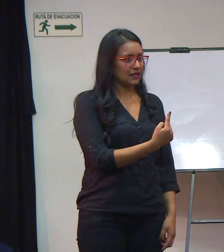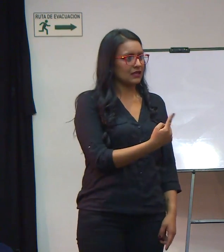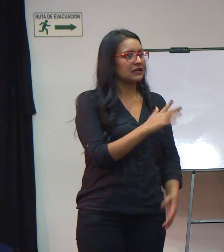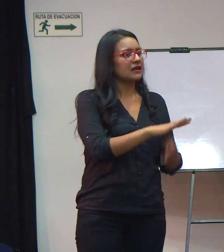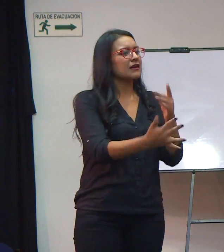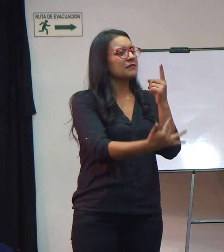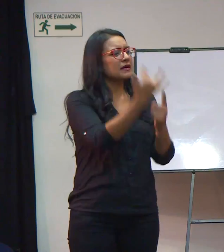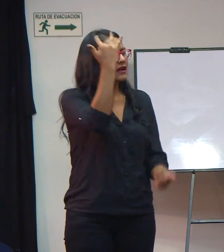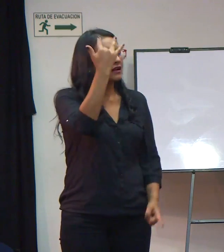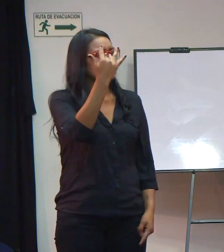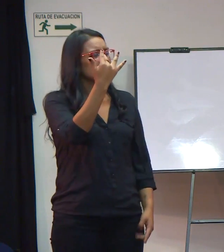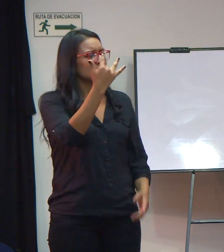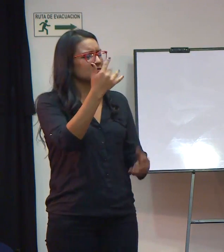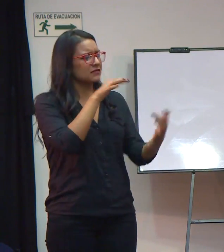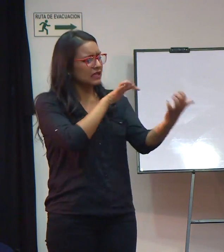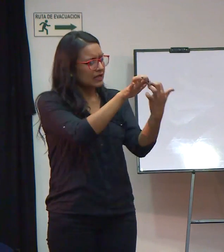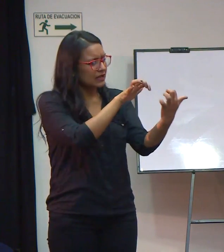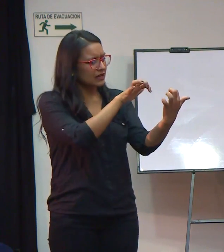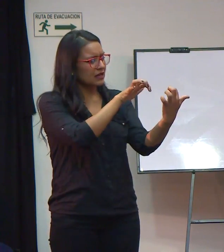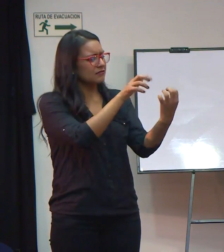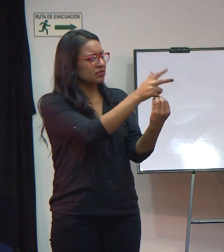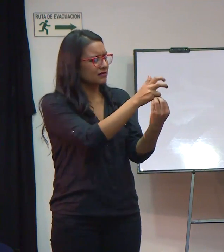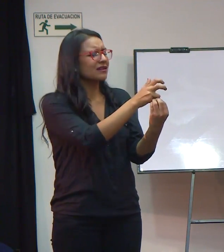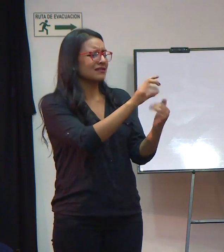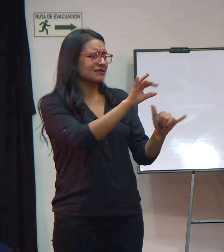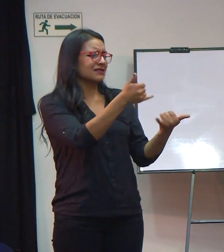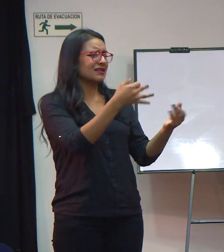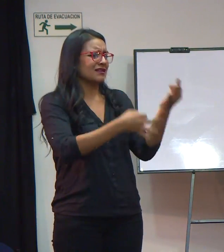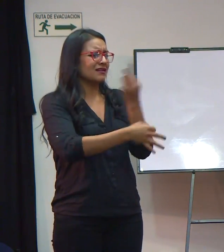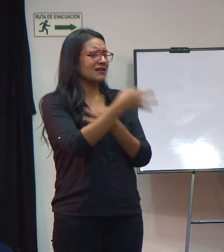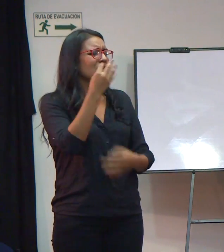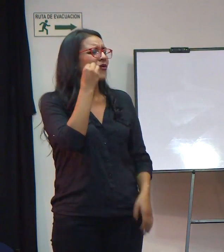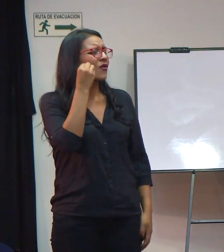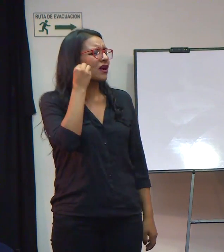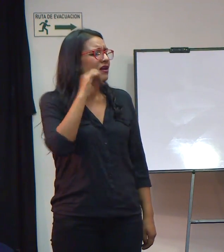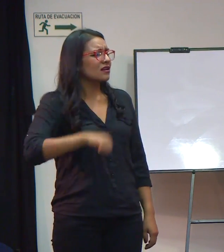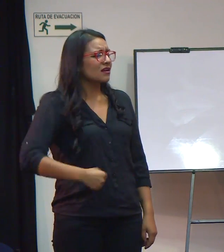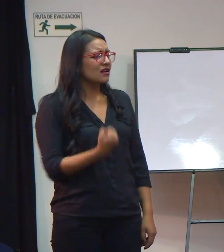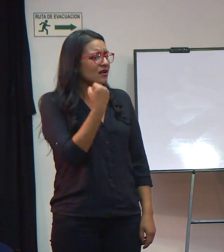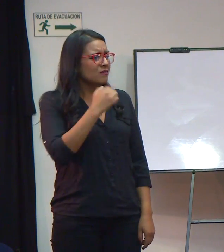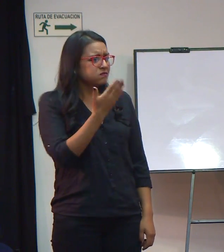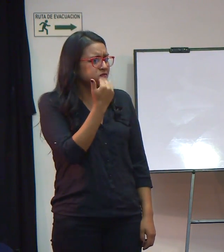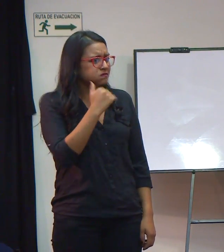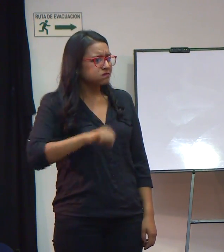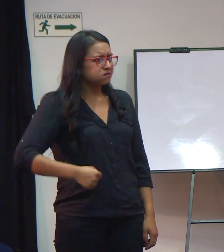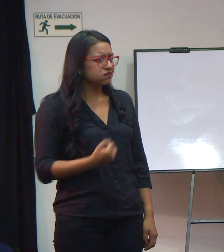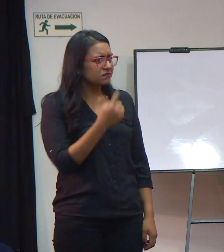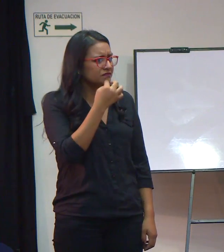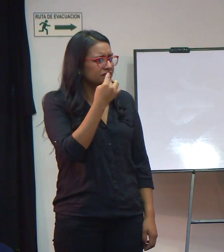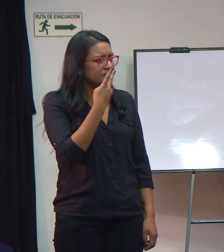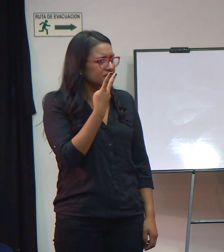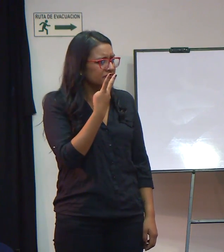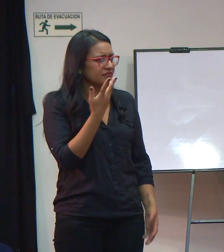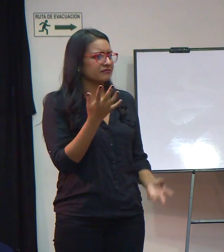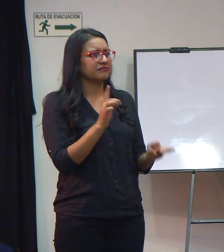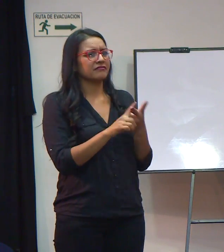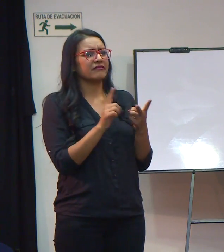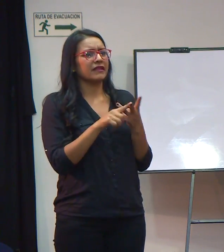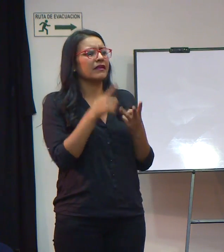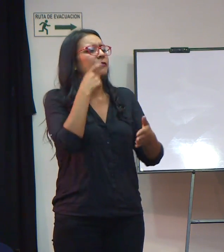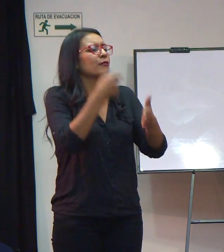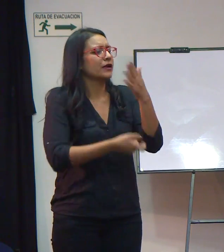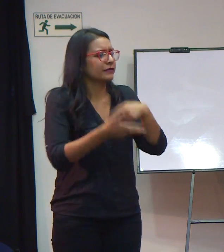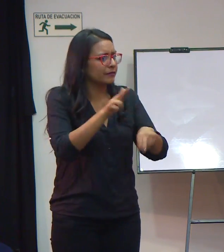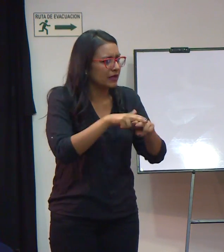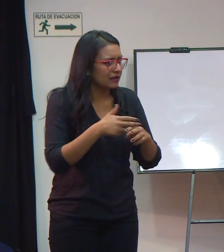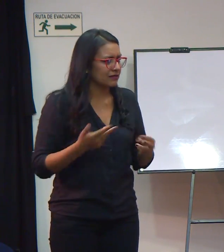salpicadas por lo menos por el conflicto armado, claro, lo vimos en la canasta familiar nada más. Lo vemos en la parte de los